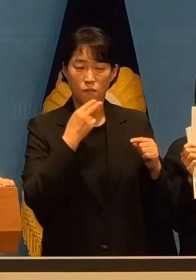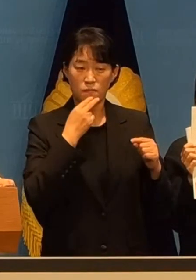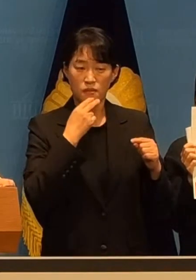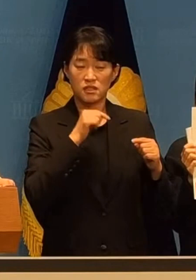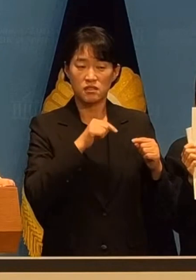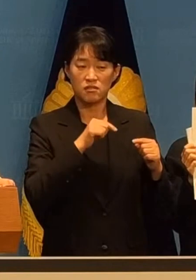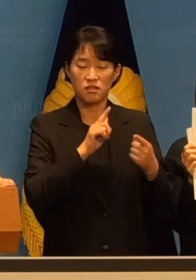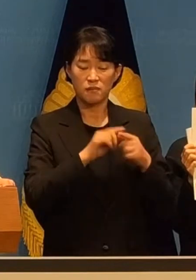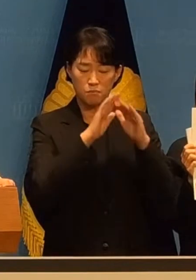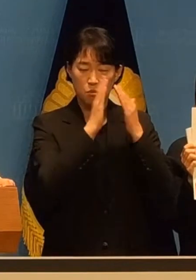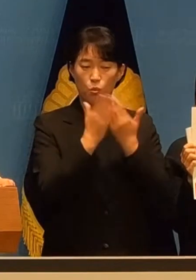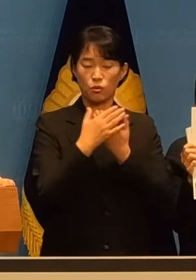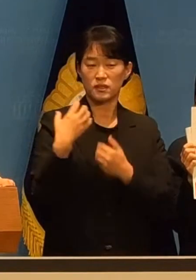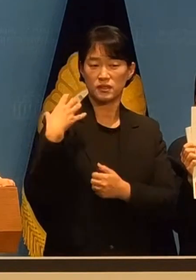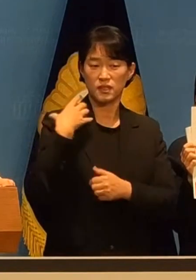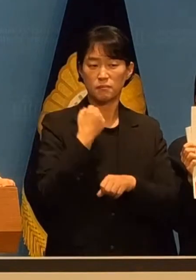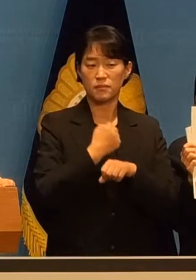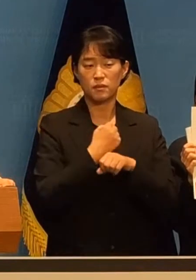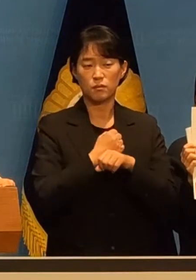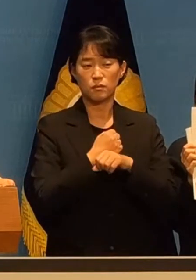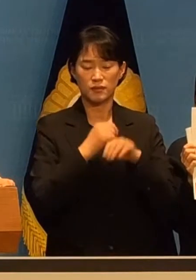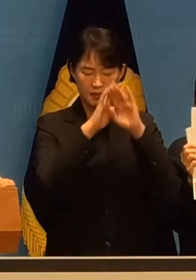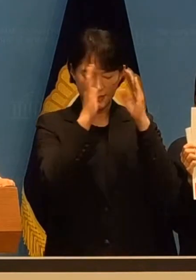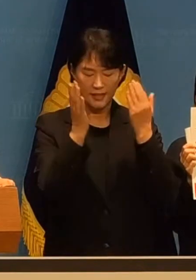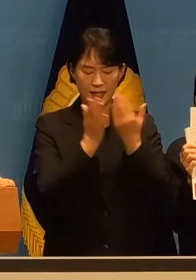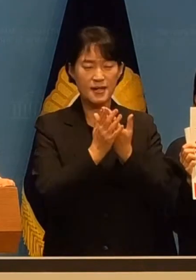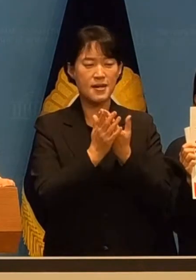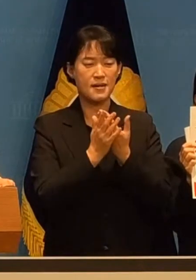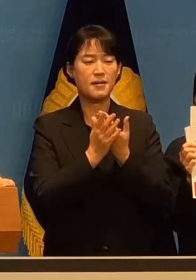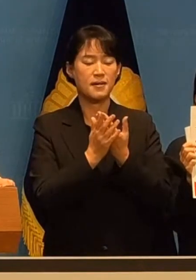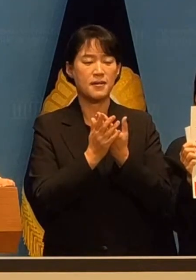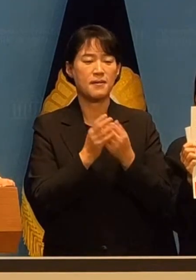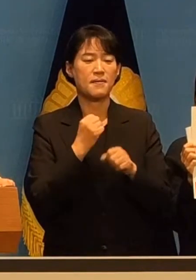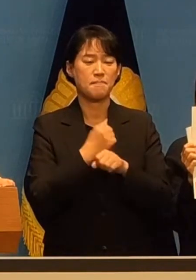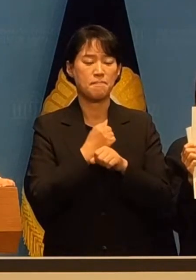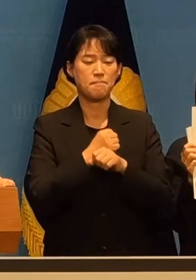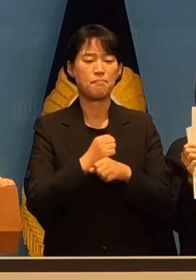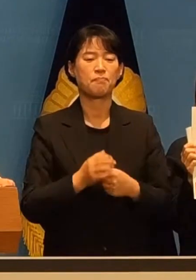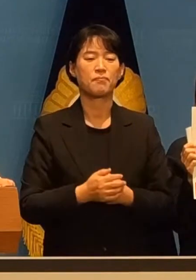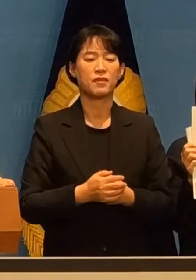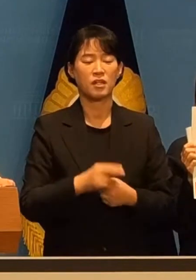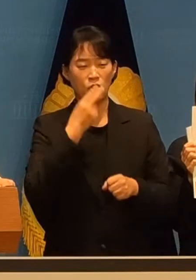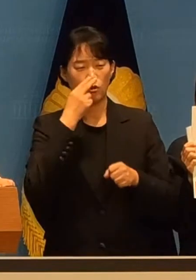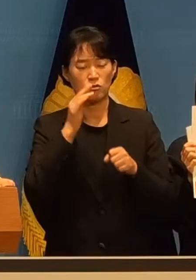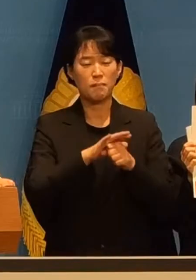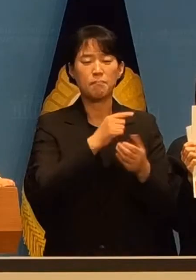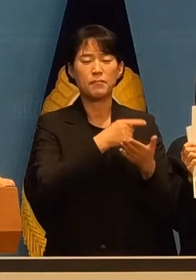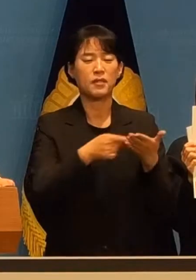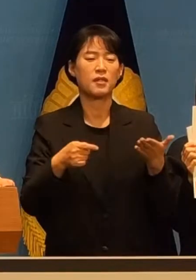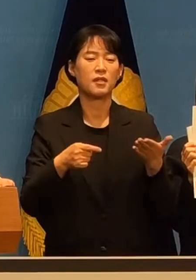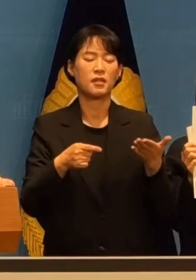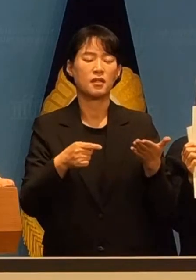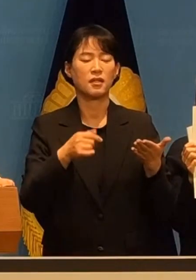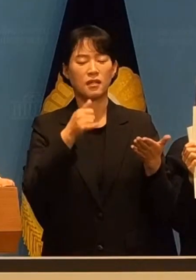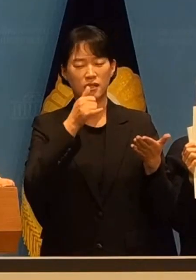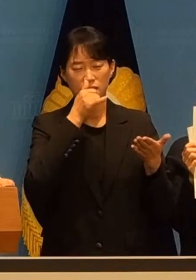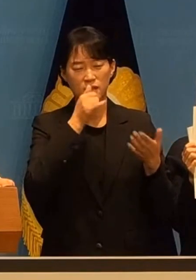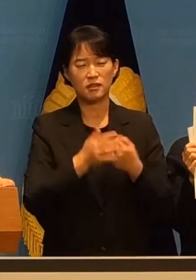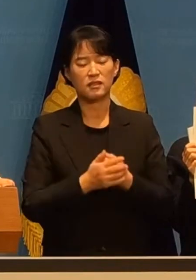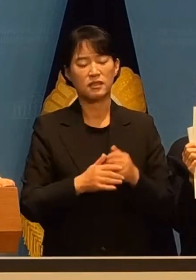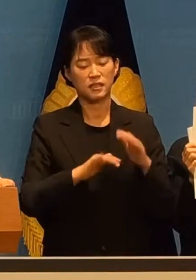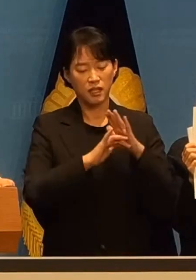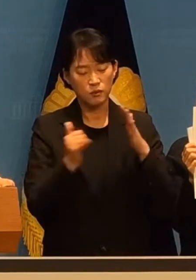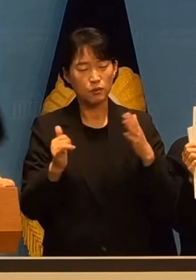모든 책임을 물을 수 있는 방법들을 다 동원하도록 하겠습니다. 억울한 피해를 당하고 계시는